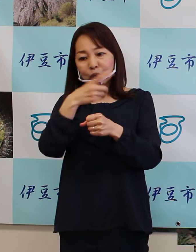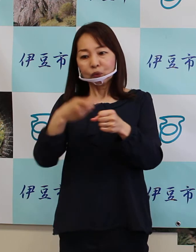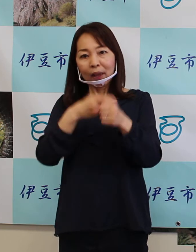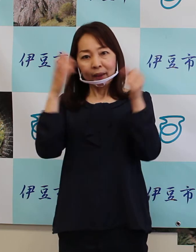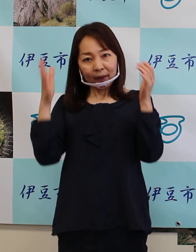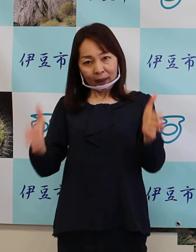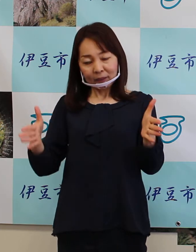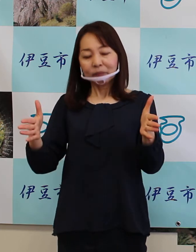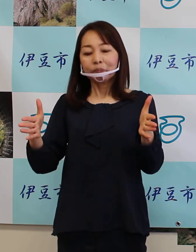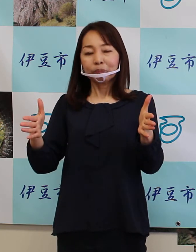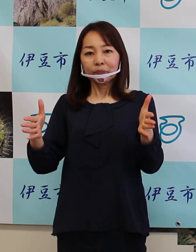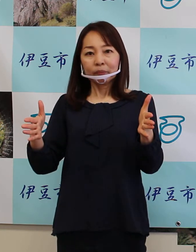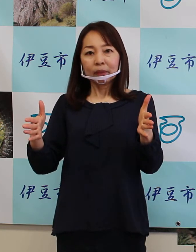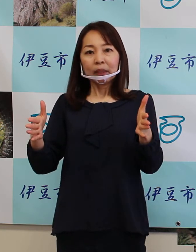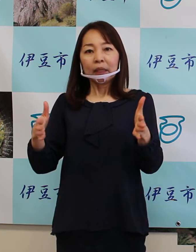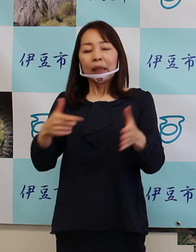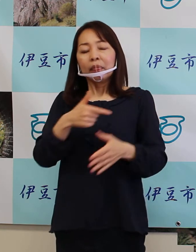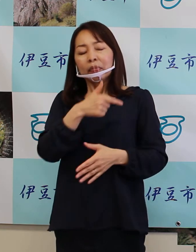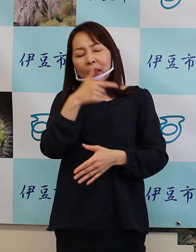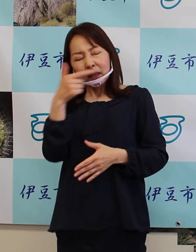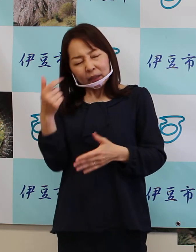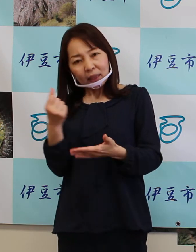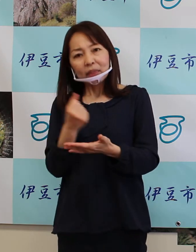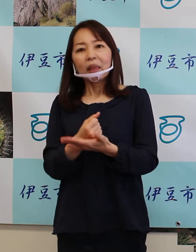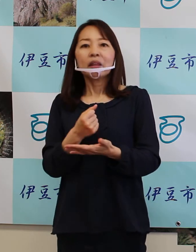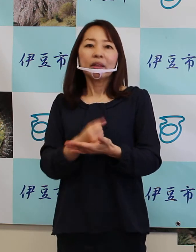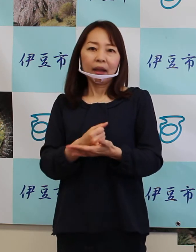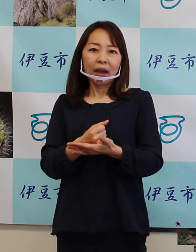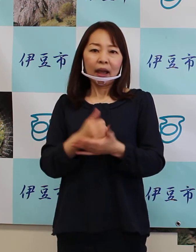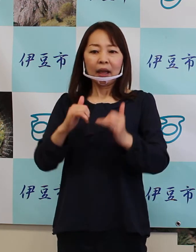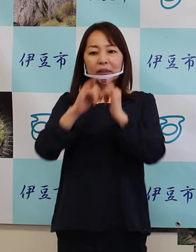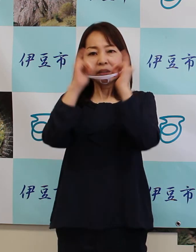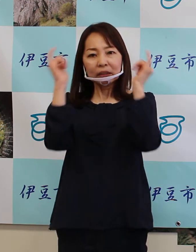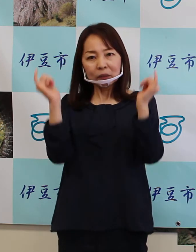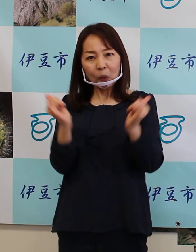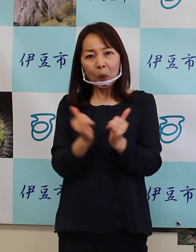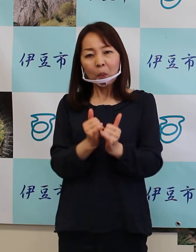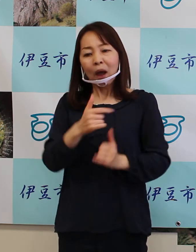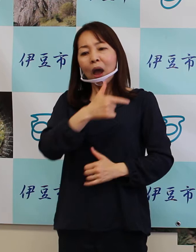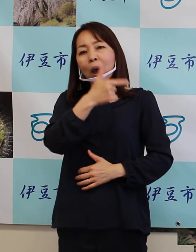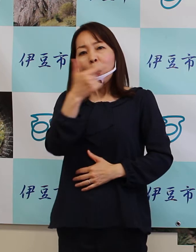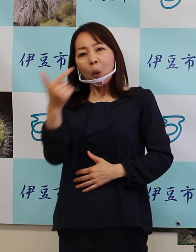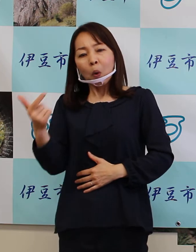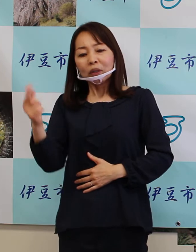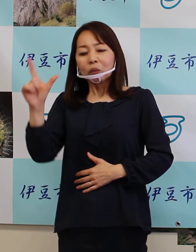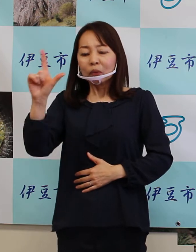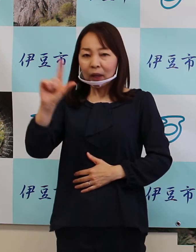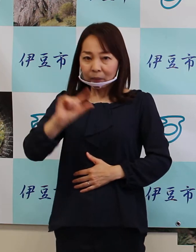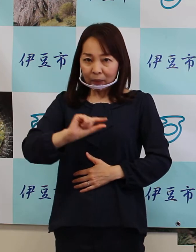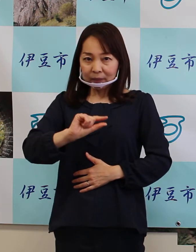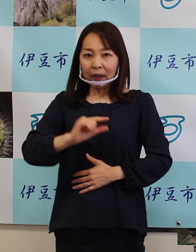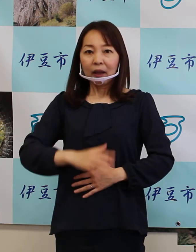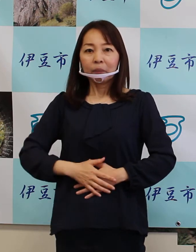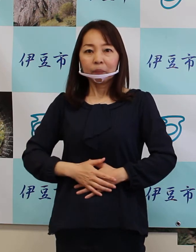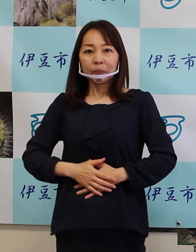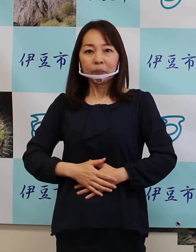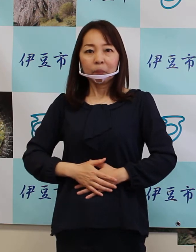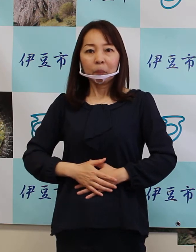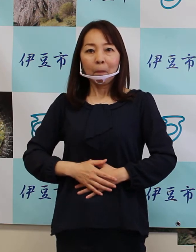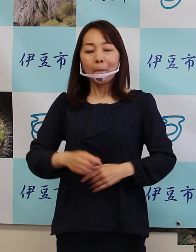に、大変残念ながら人口は大きく減ってきました。